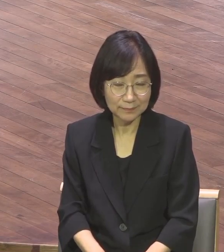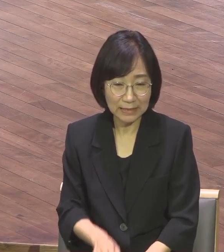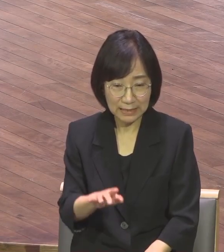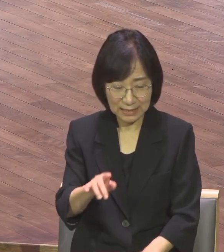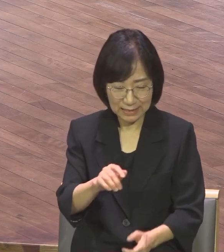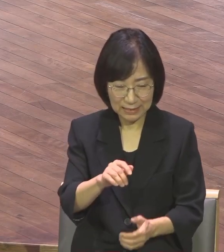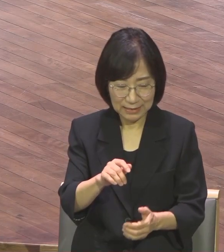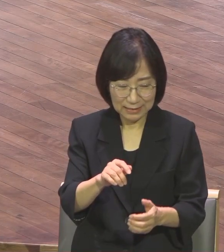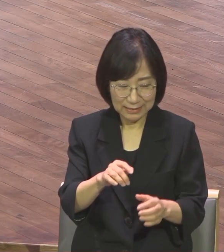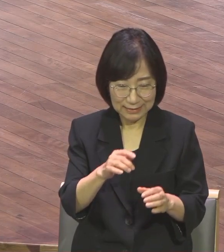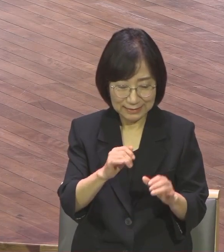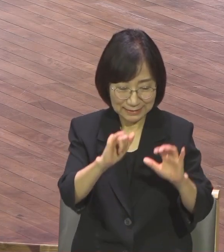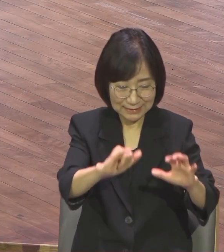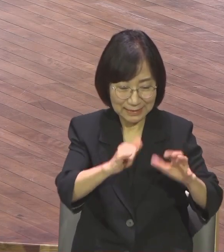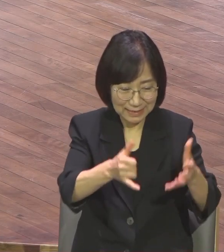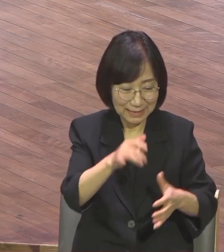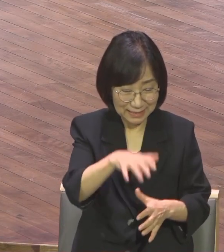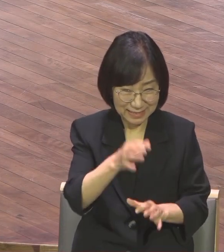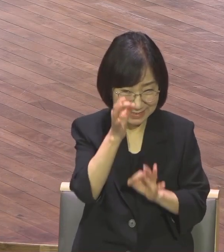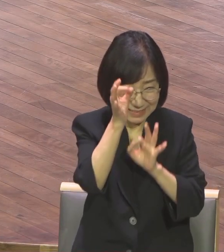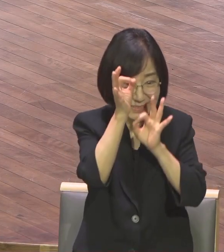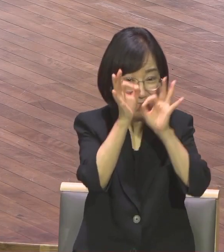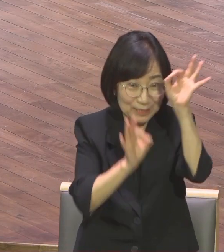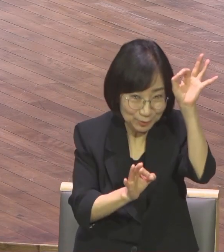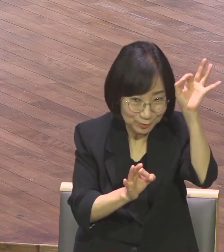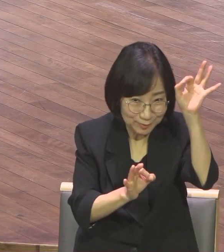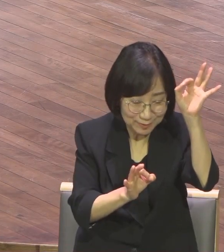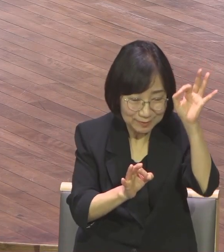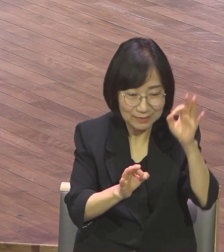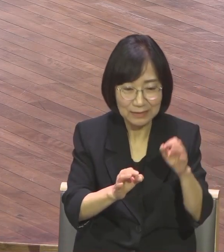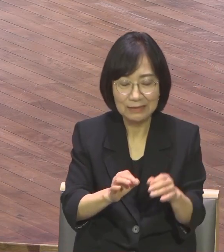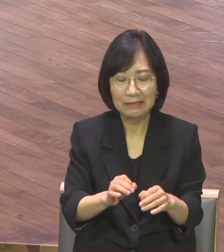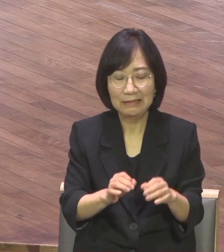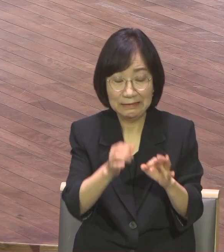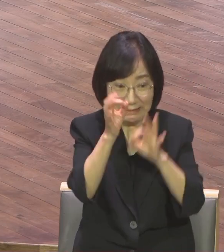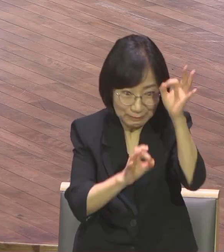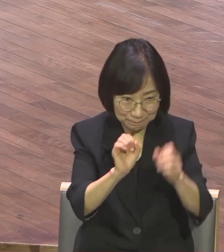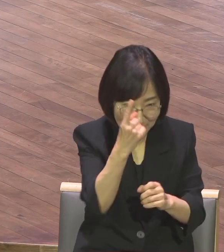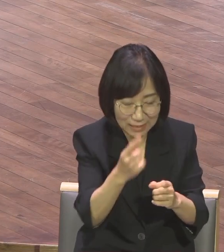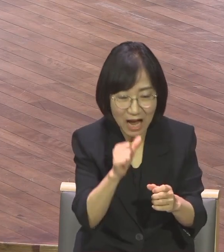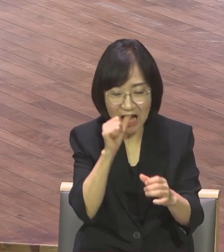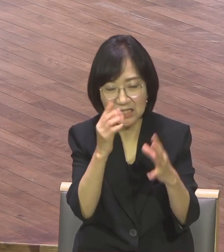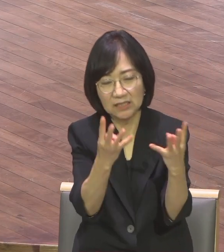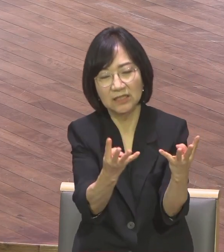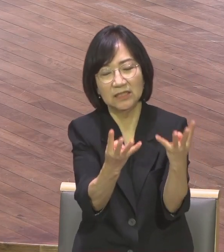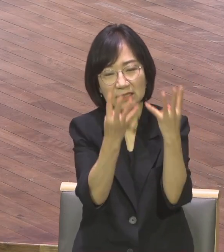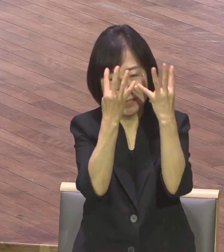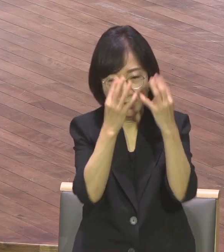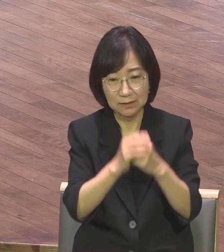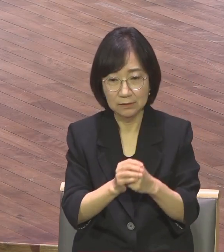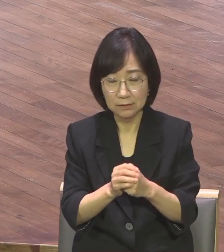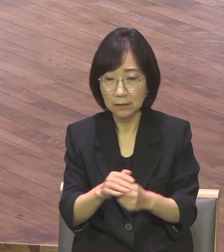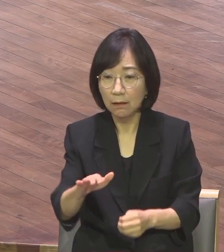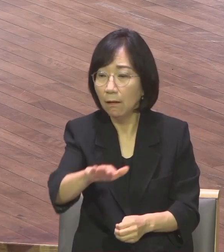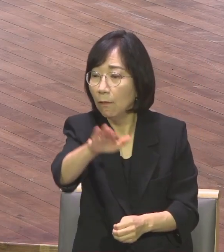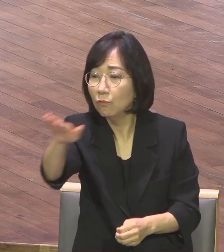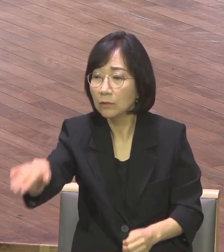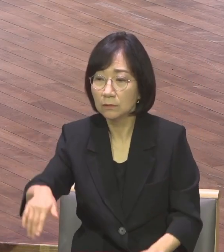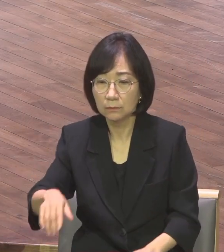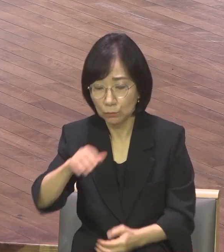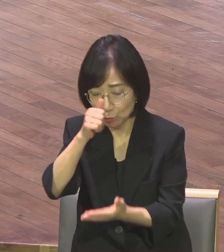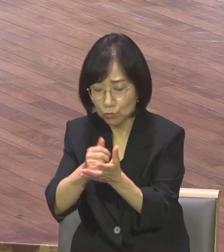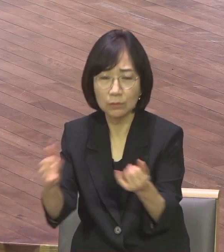교도소 있지만은 그분들하고 우리의 차이가 뭐예요? 똑같아요. 다 죄인이에요. 아멘. 그거 아셔야